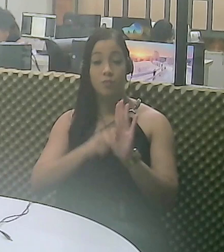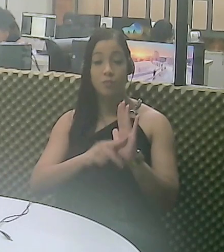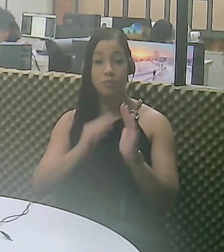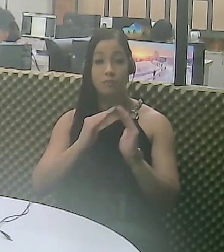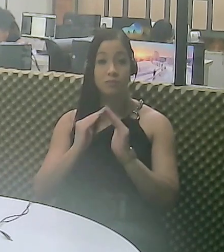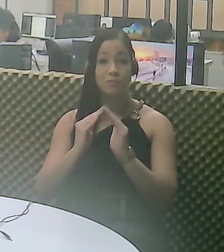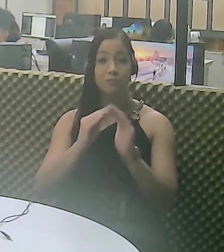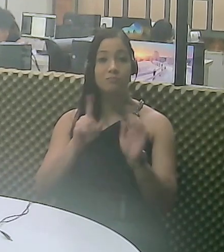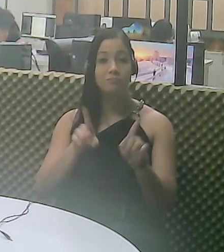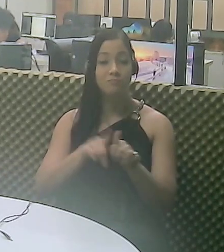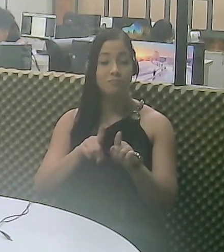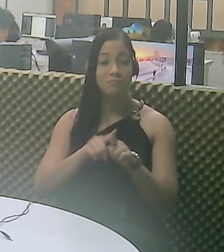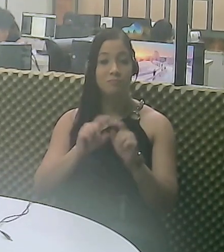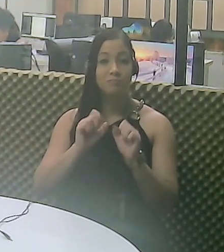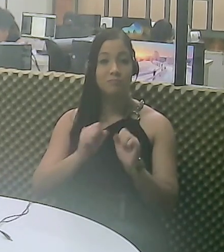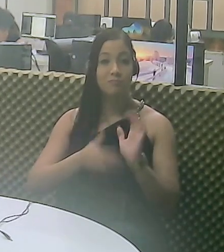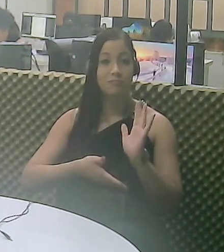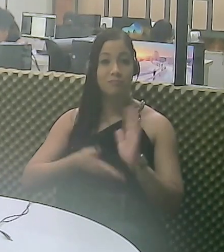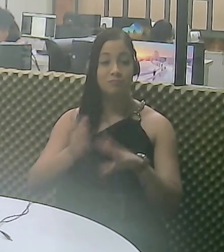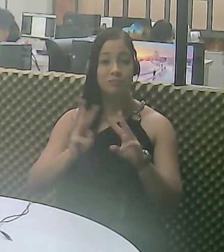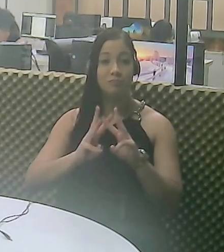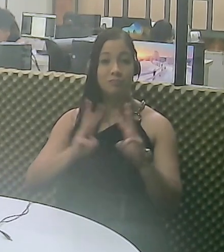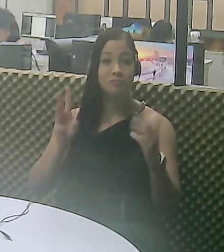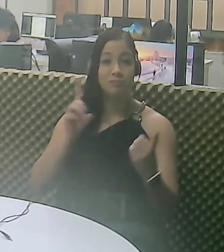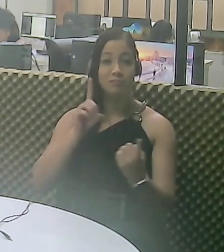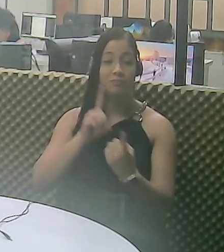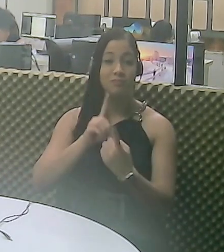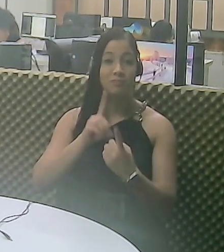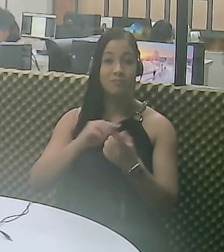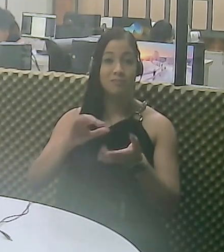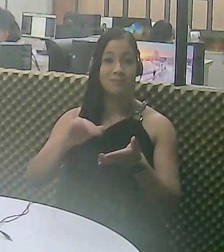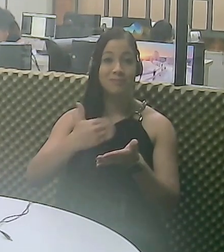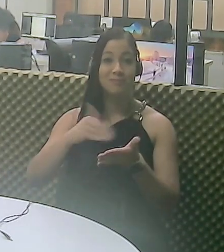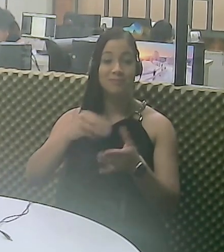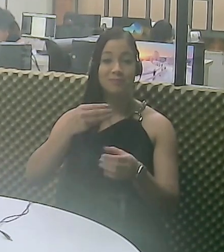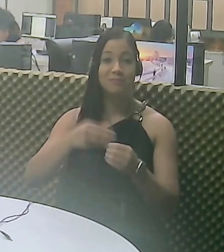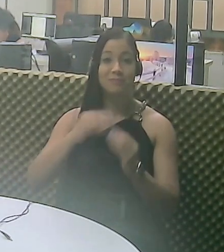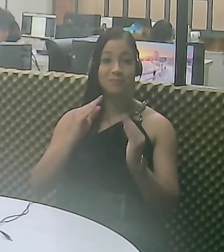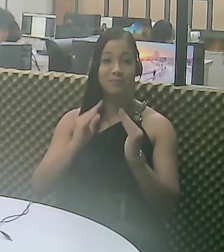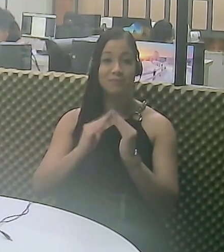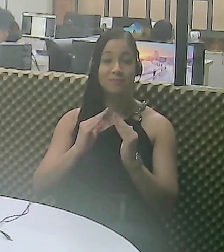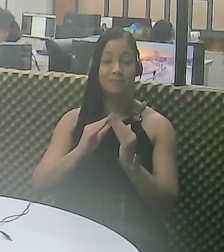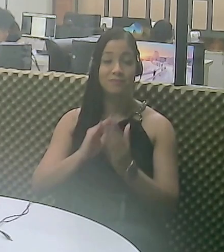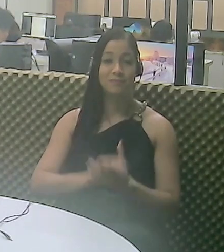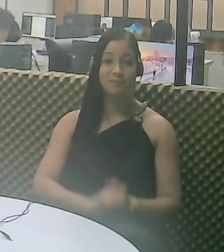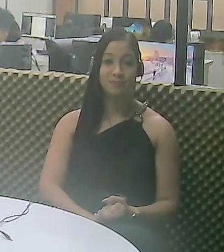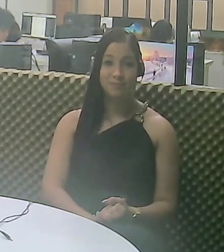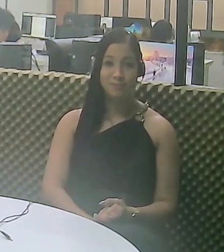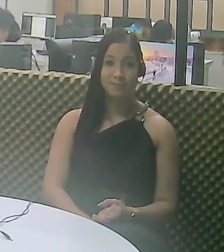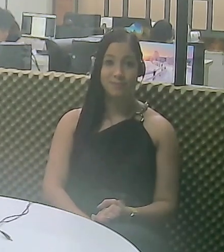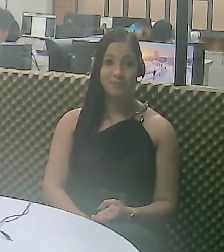habitacionais também poderão procurar a plataforma de atendimento da Secretaria Municipal de Habitação.